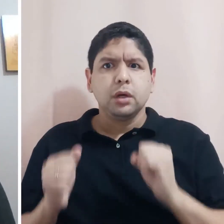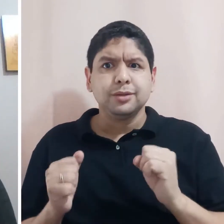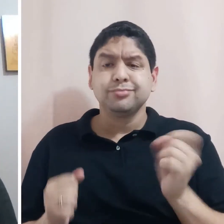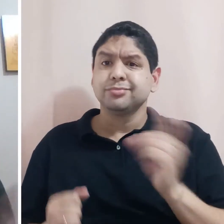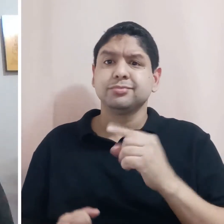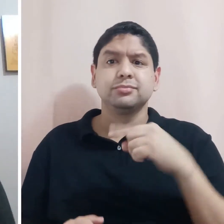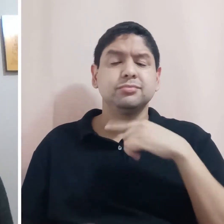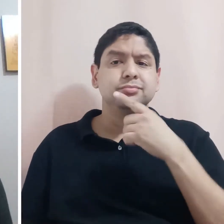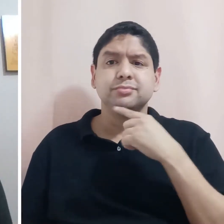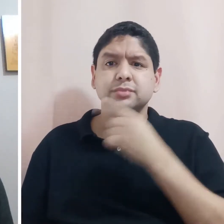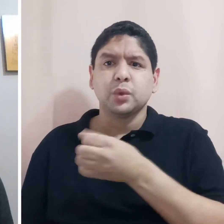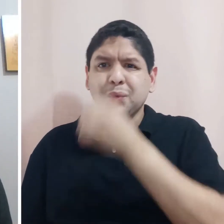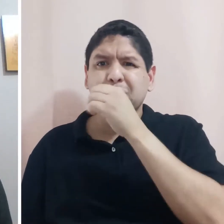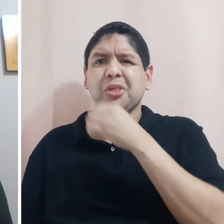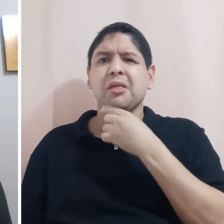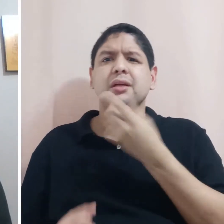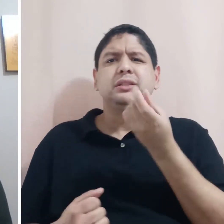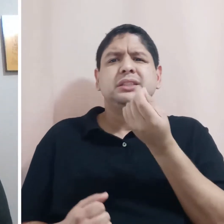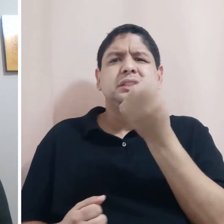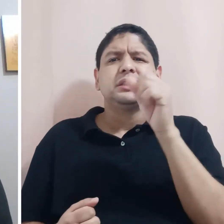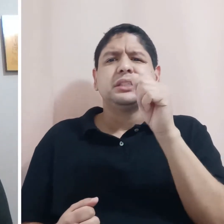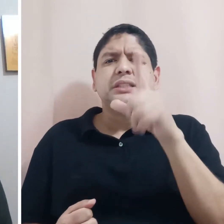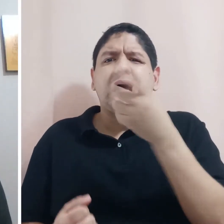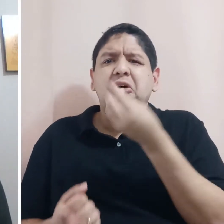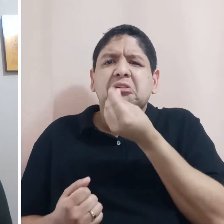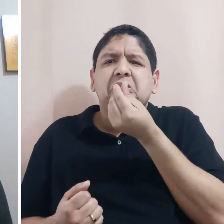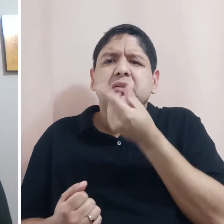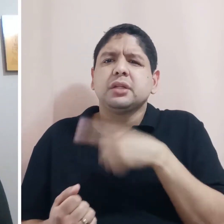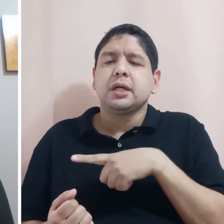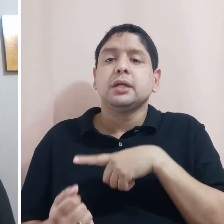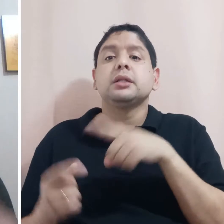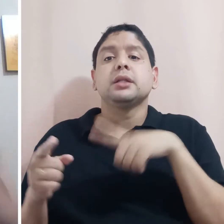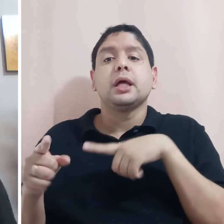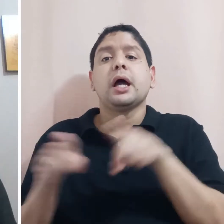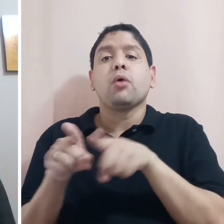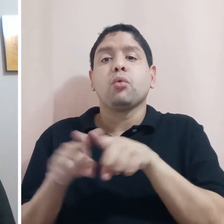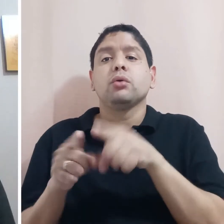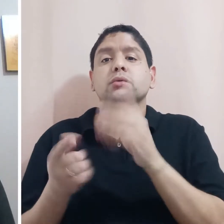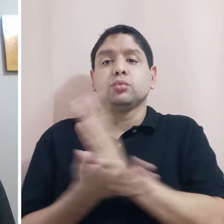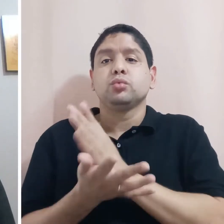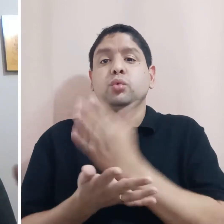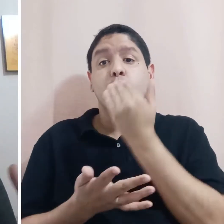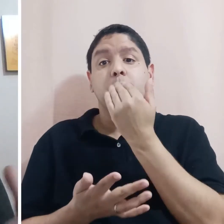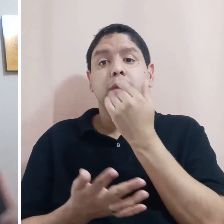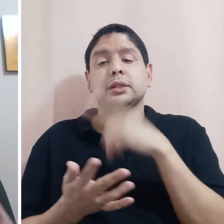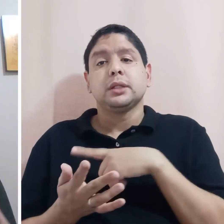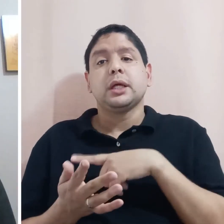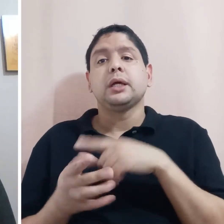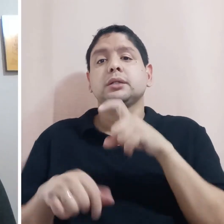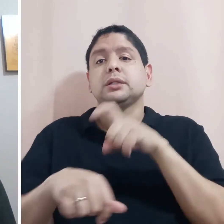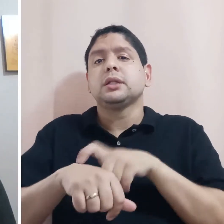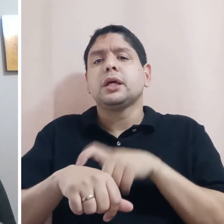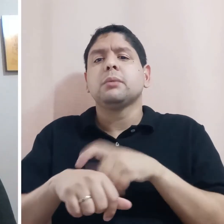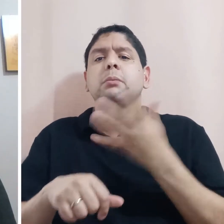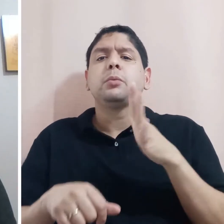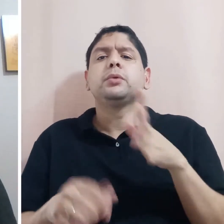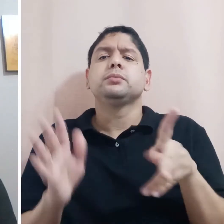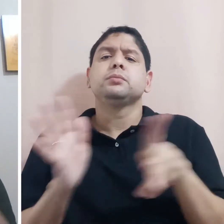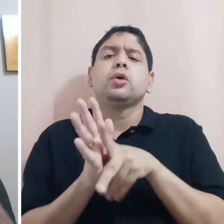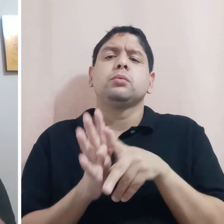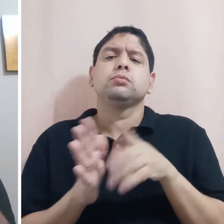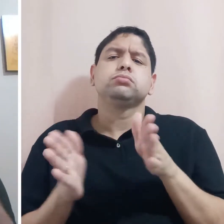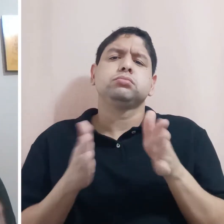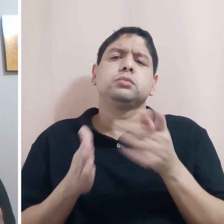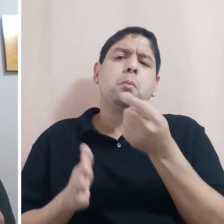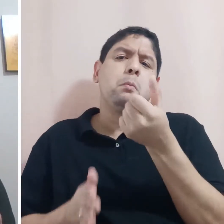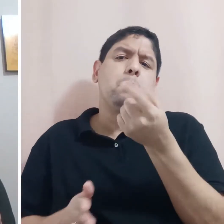água do mar é uma água salgada que não pode ser bebida, né? A comida que tinham era uma comida que era calculada